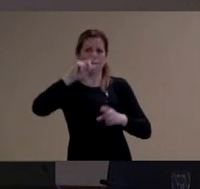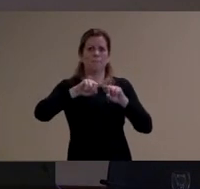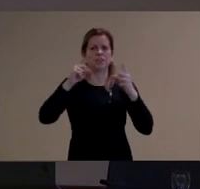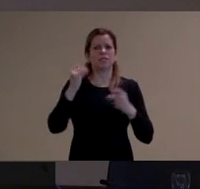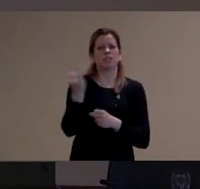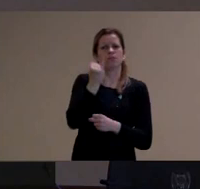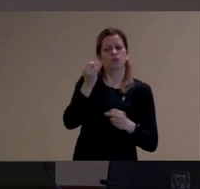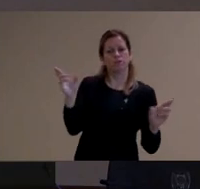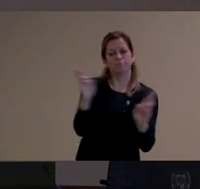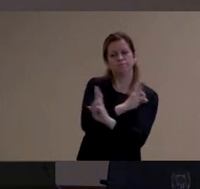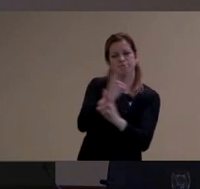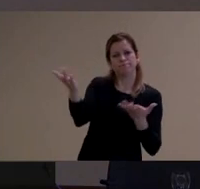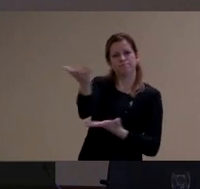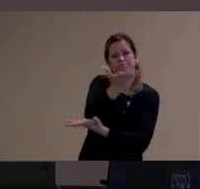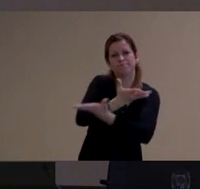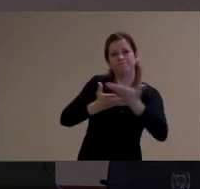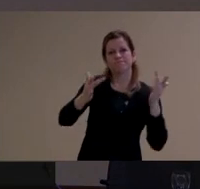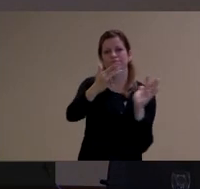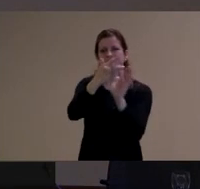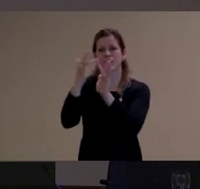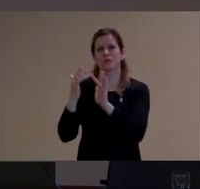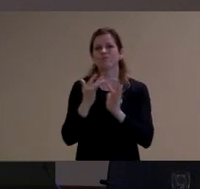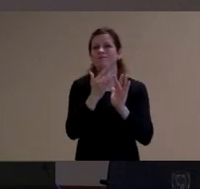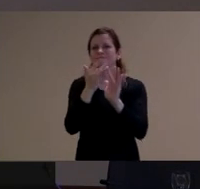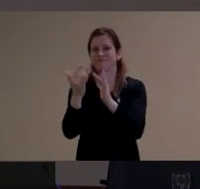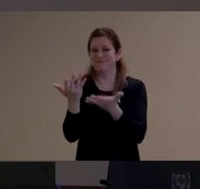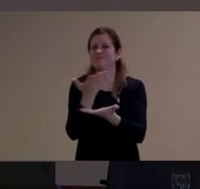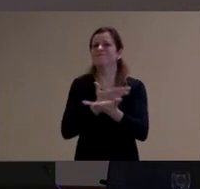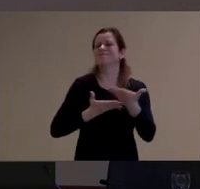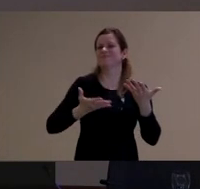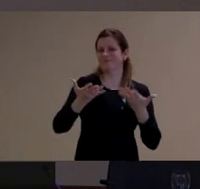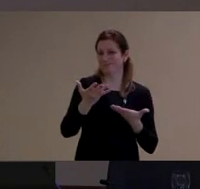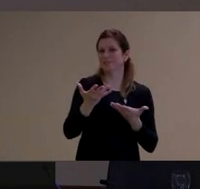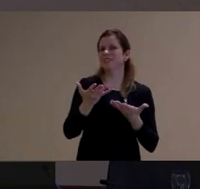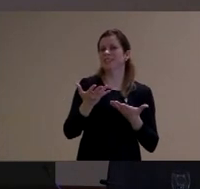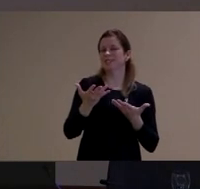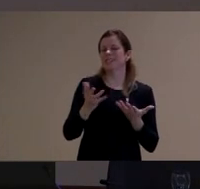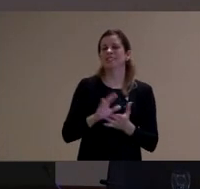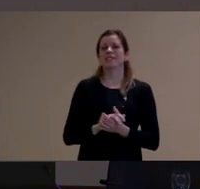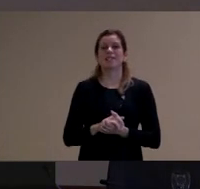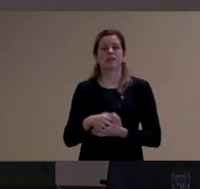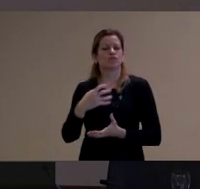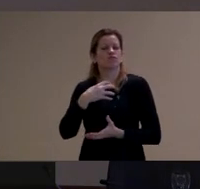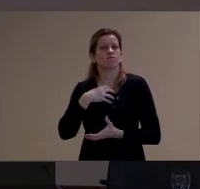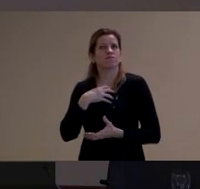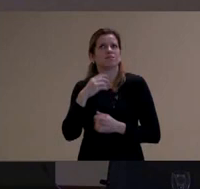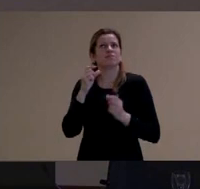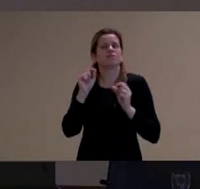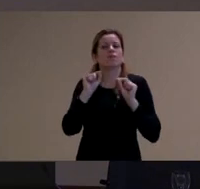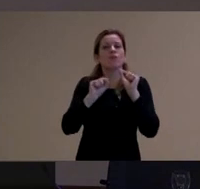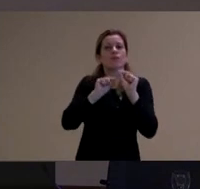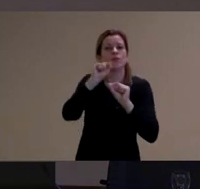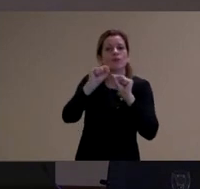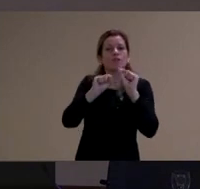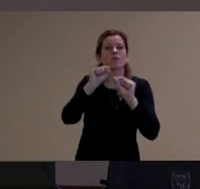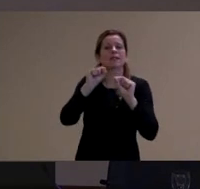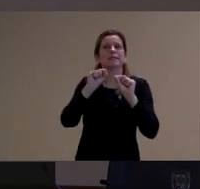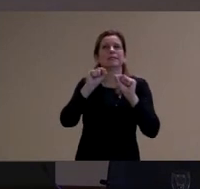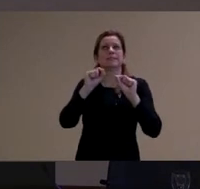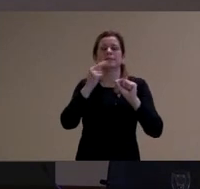se inter-relacionam né Essa forma ela é até